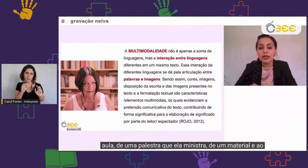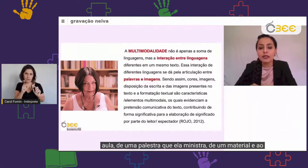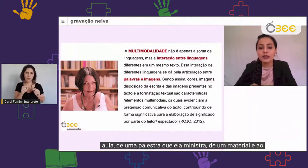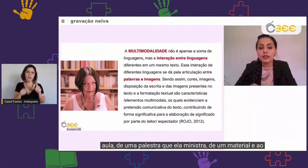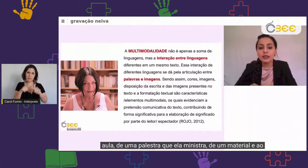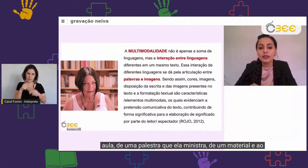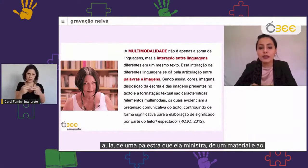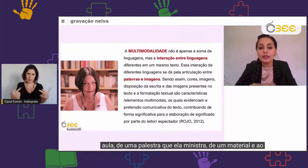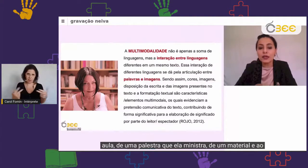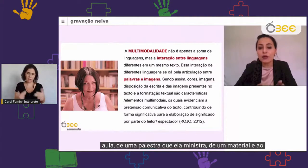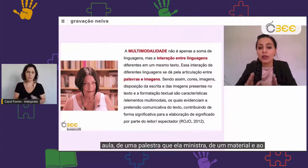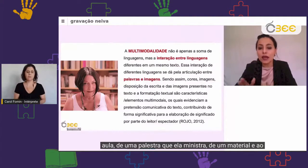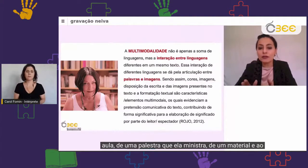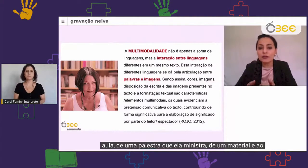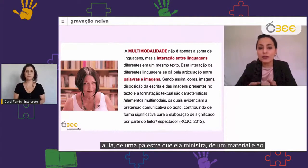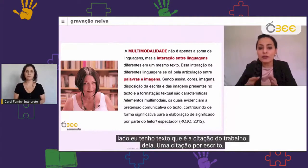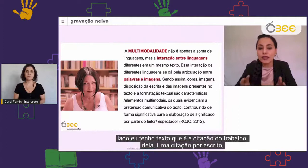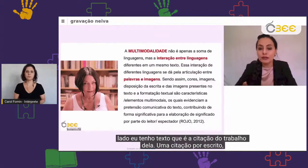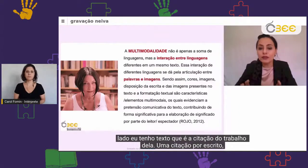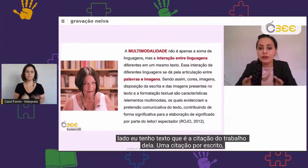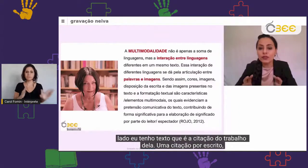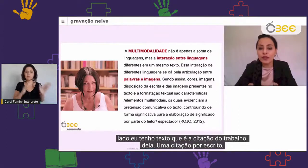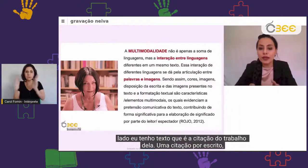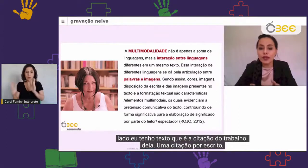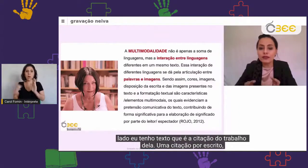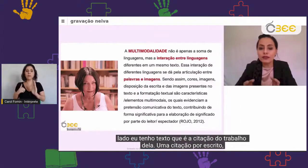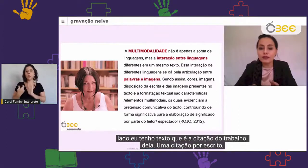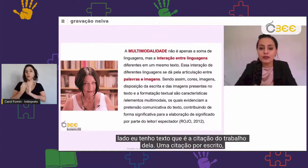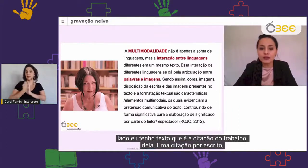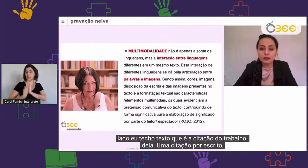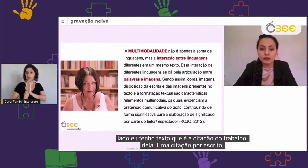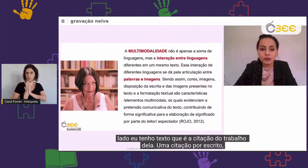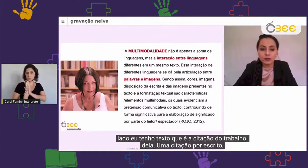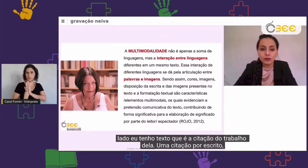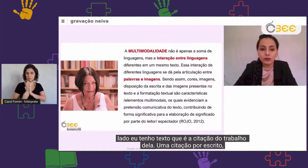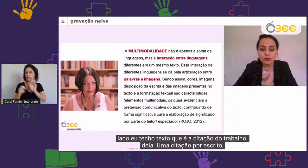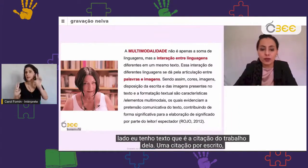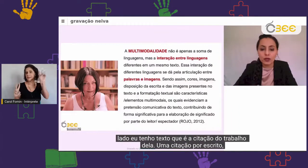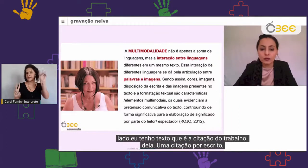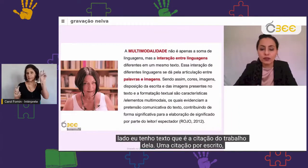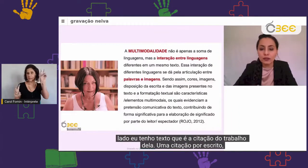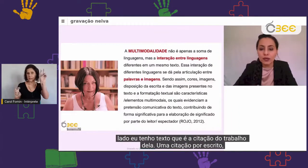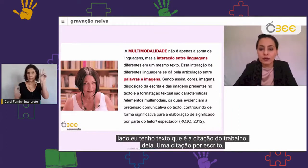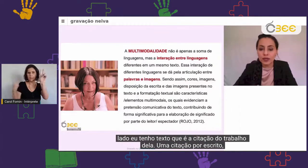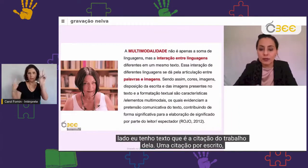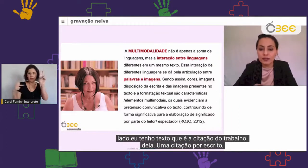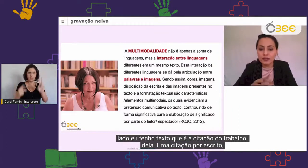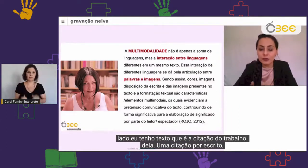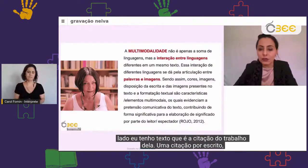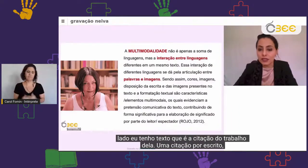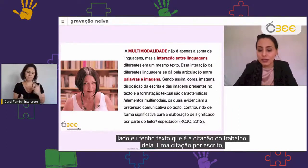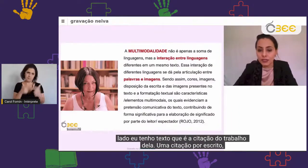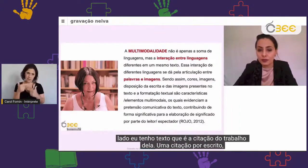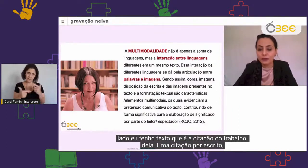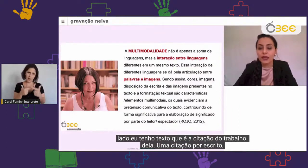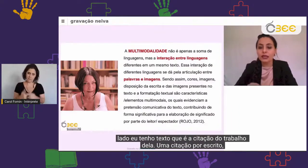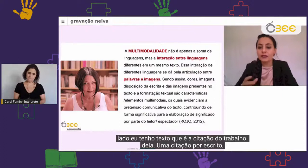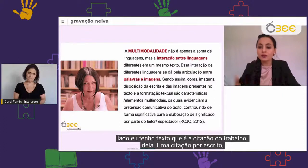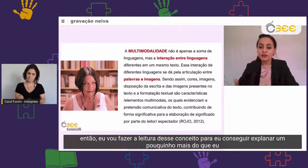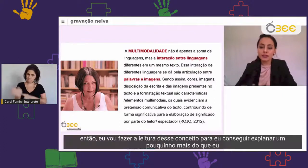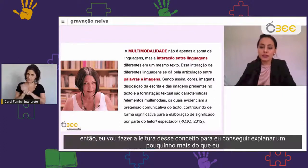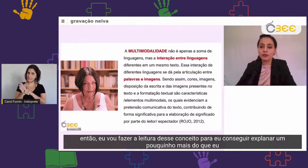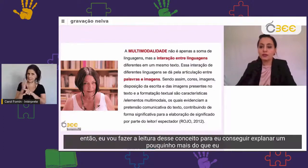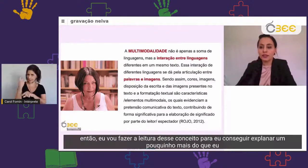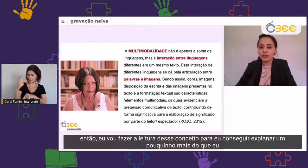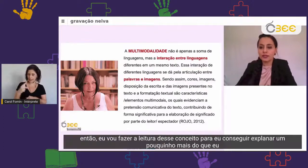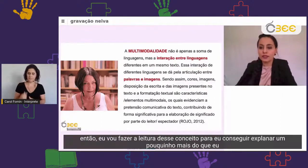material, e ao lado eu tenho o texto que é a citação do trabalho dela, uma citação por escrito.